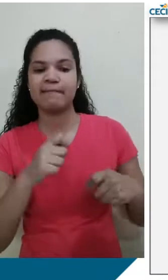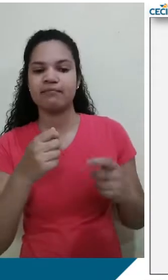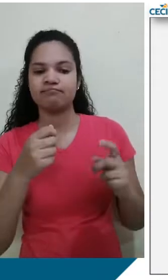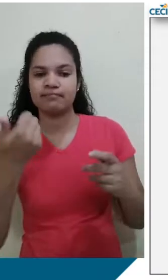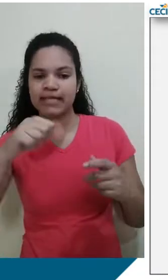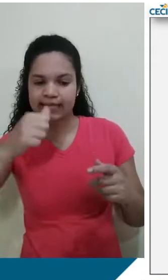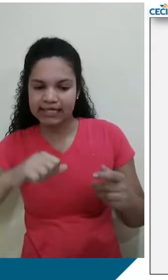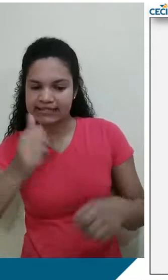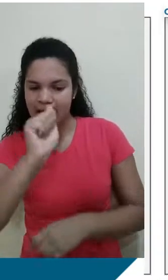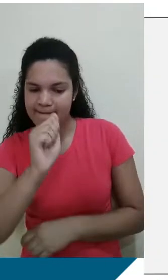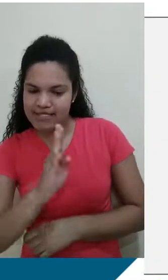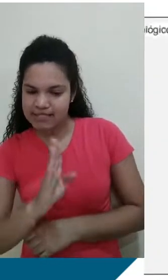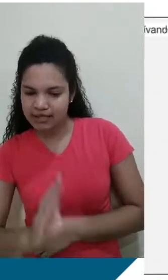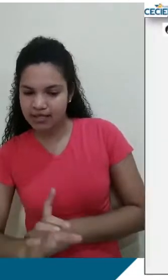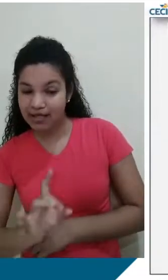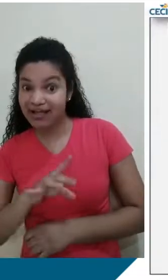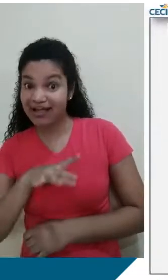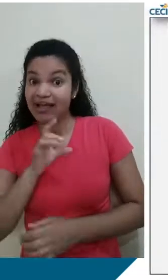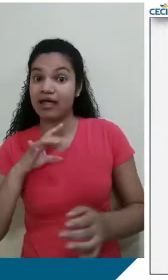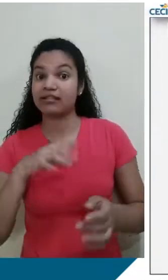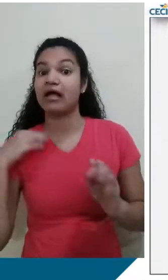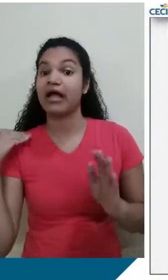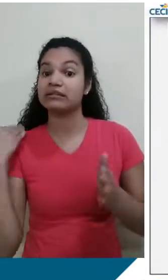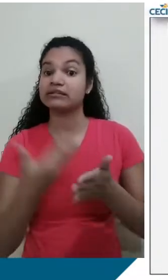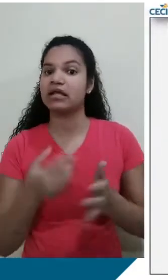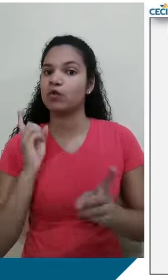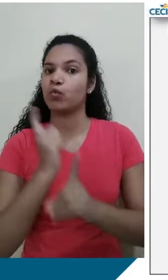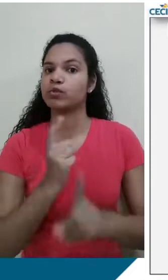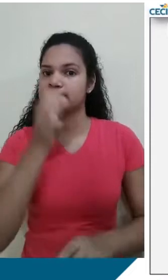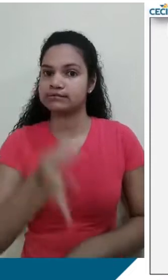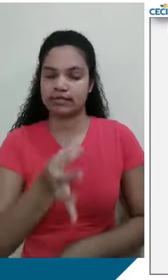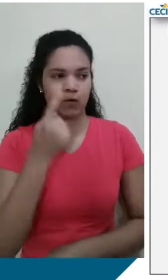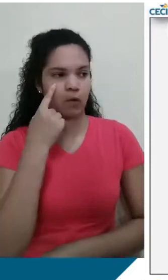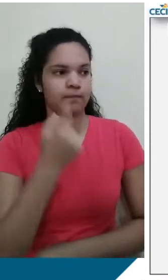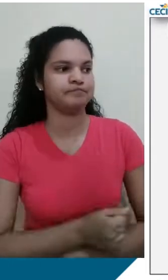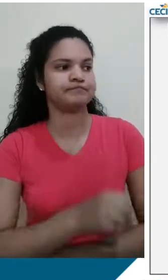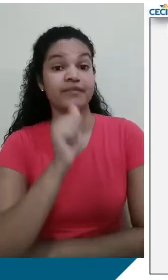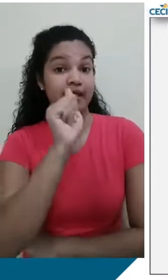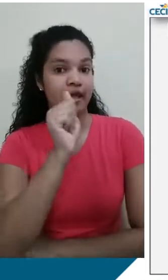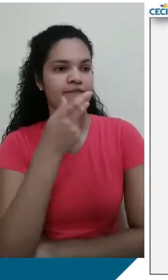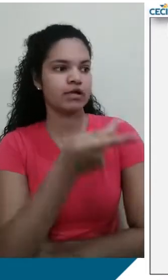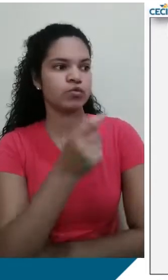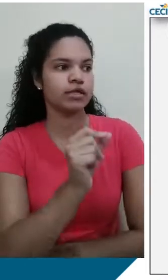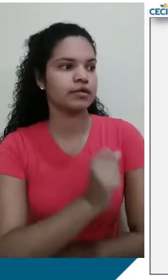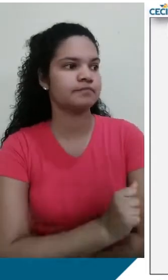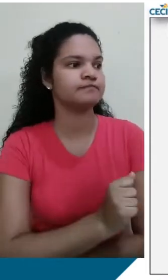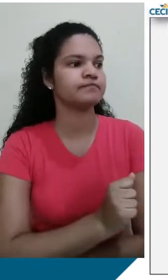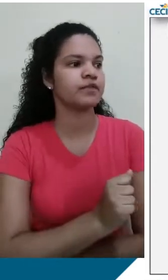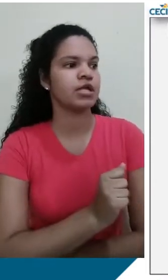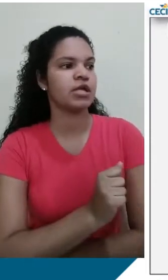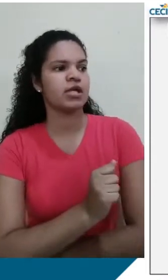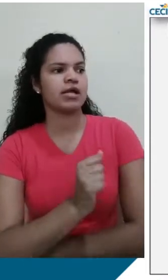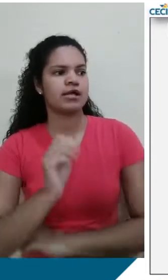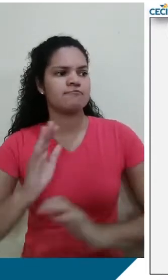proposta. A alternativa A fala em ativar o sistema imunológico do hospedeiro. Hospedeiro, por